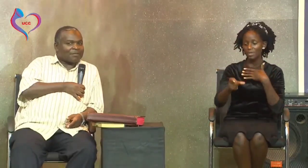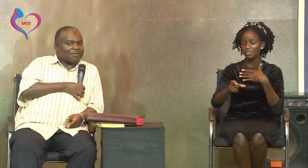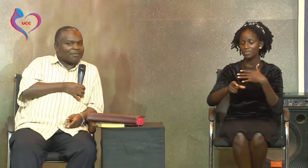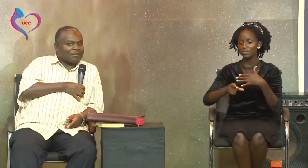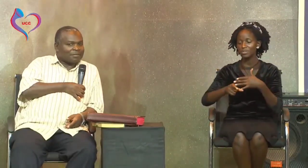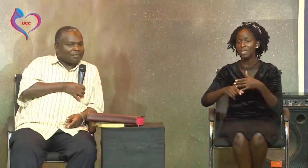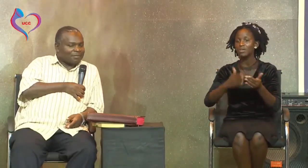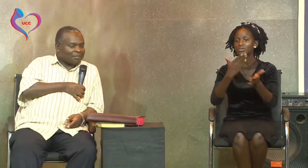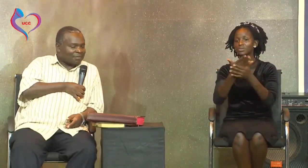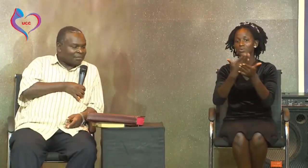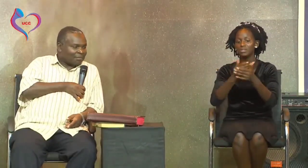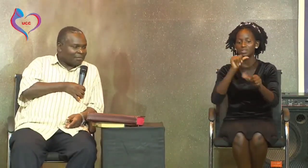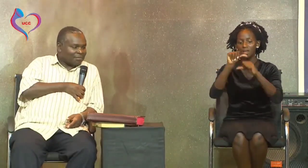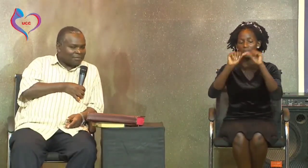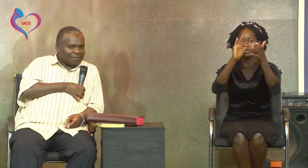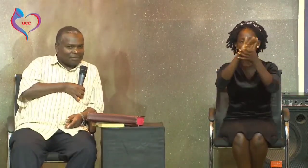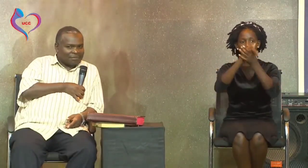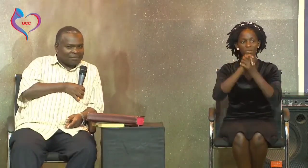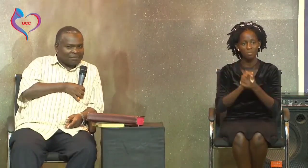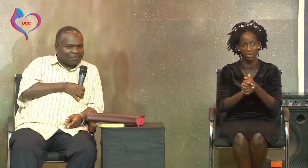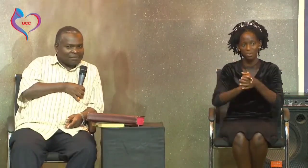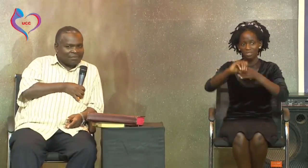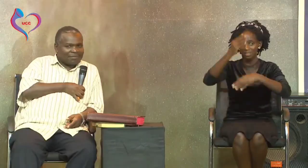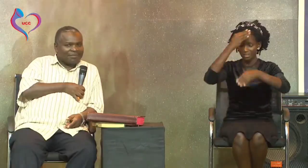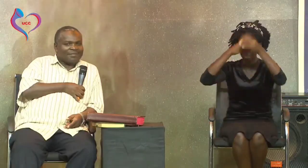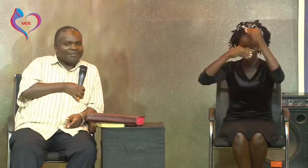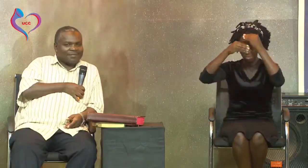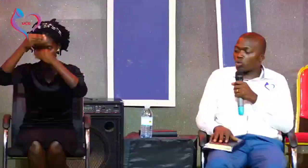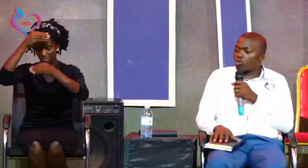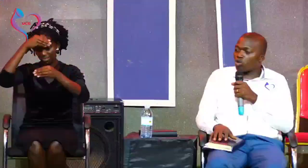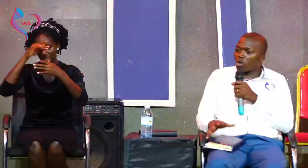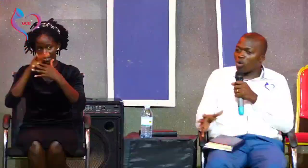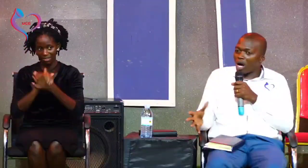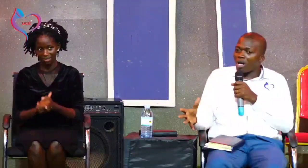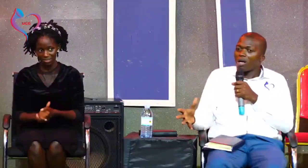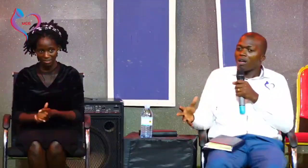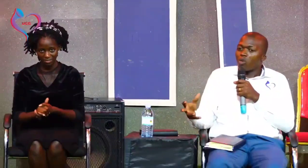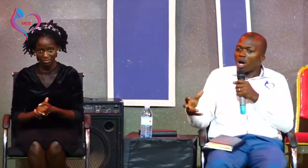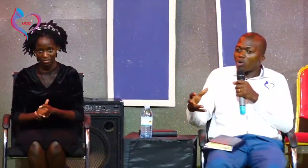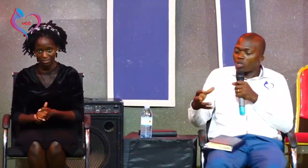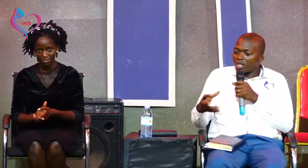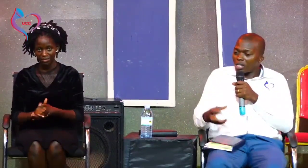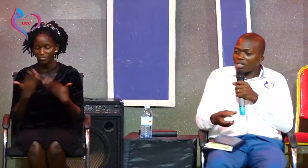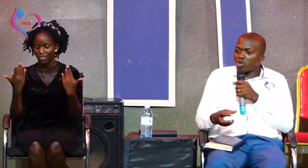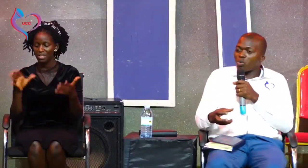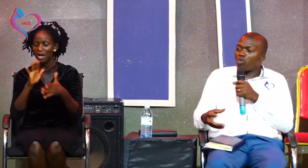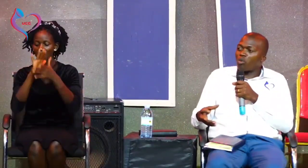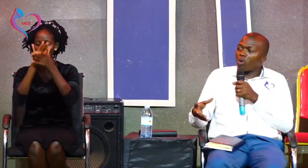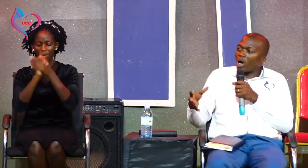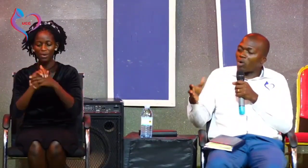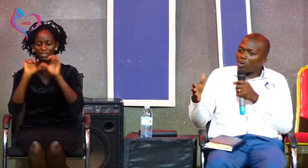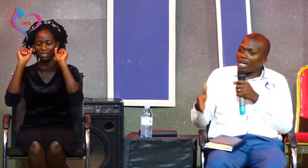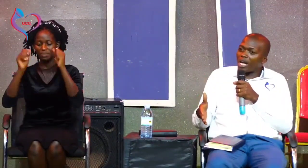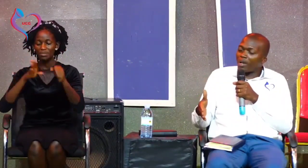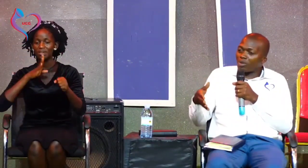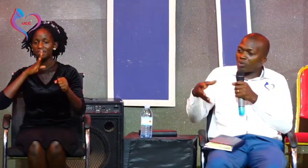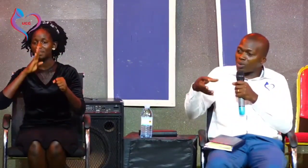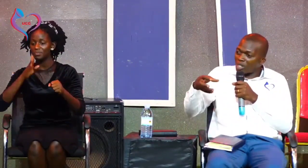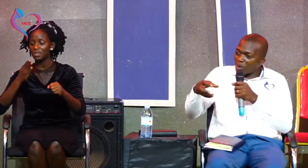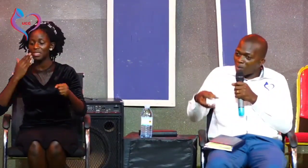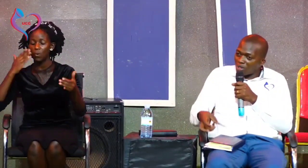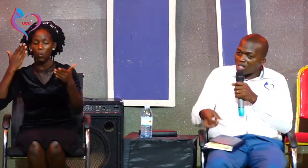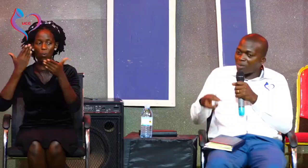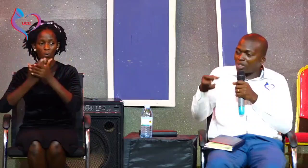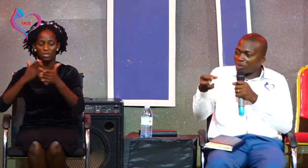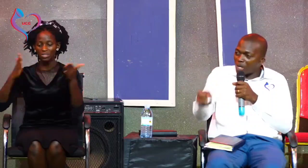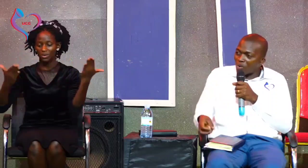specifyinga obufumbo munanga obufumbo tubutereeza obufumbo bwa kutereeza obufumbo bwa kubeera nga